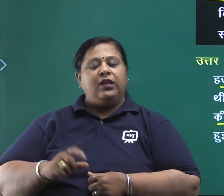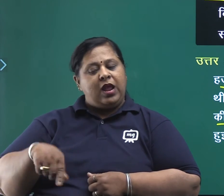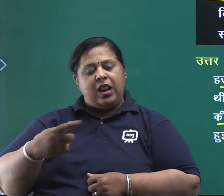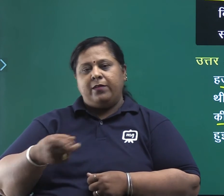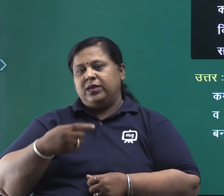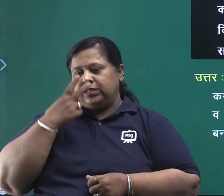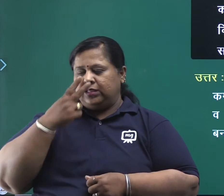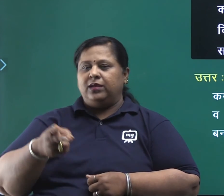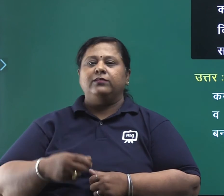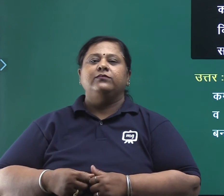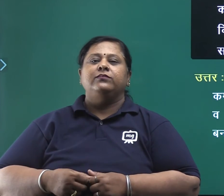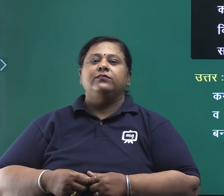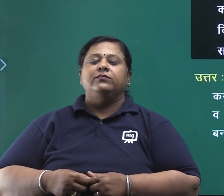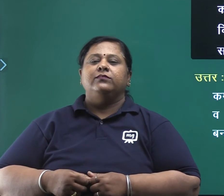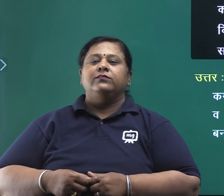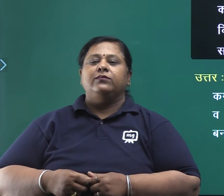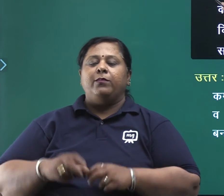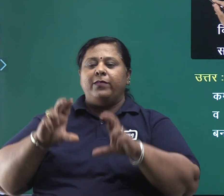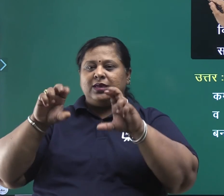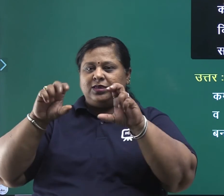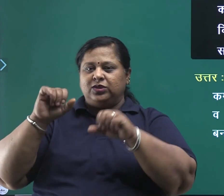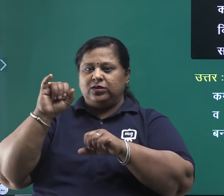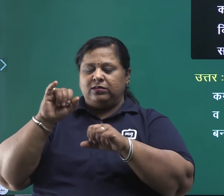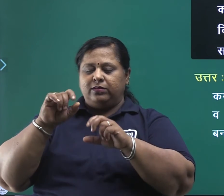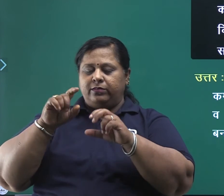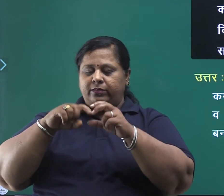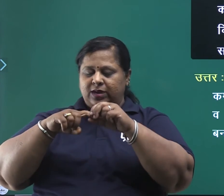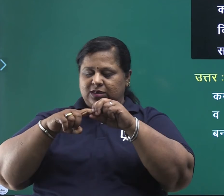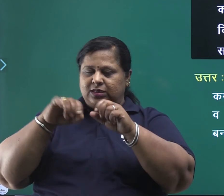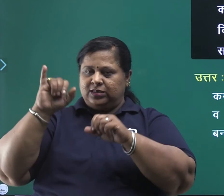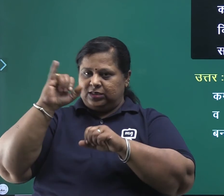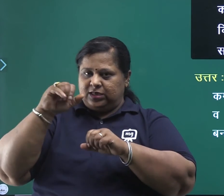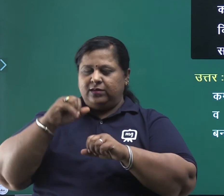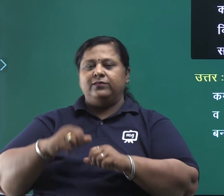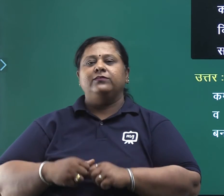आगे का प्रश्न देखते हैं। प्रश्न 6,